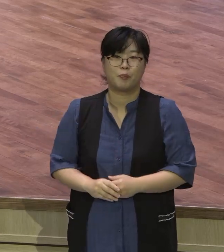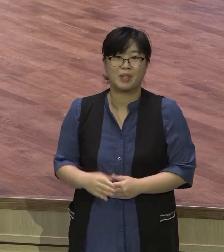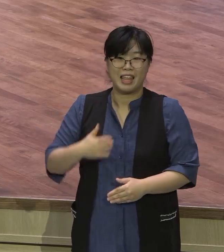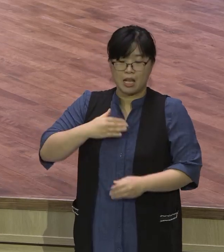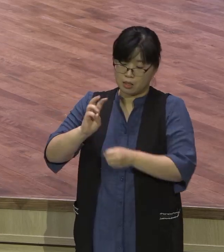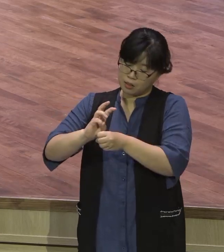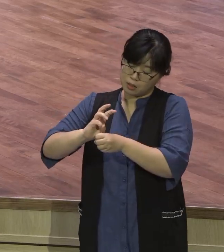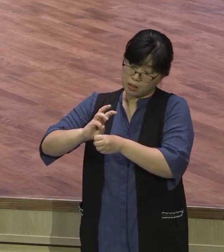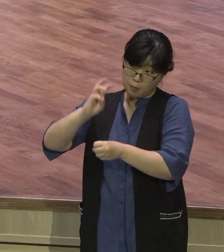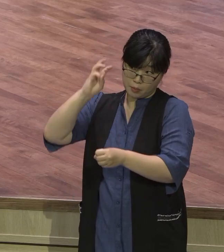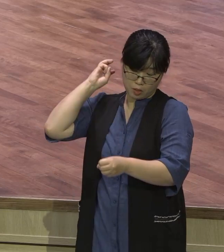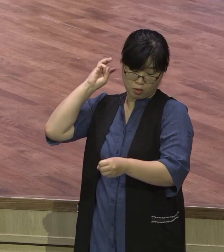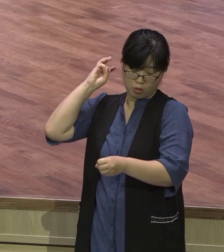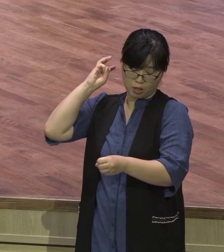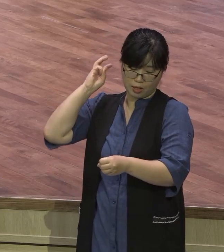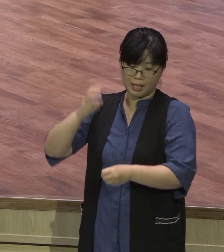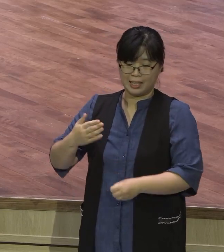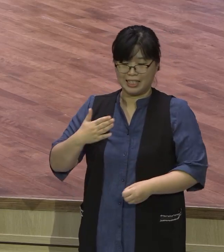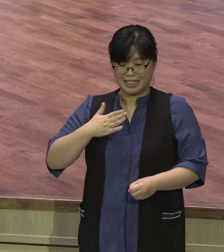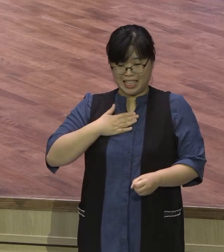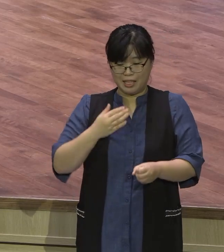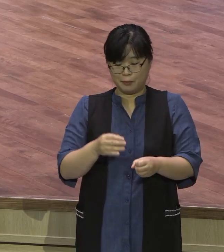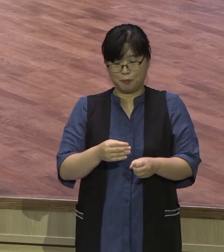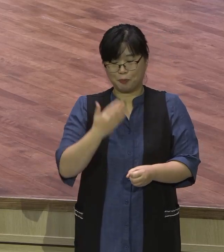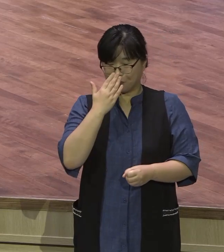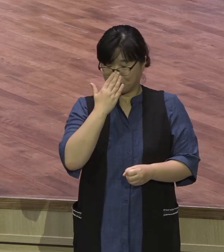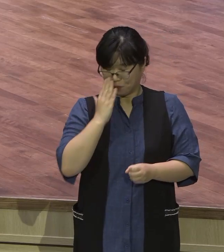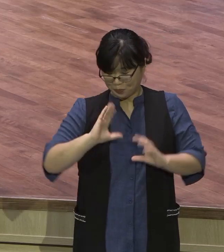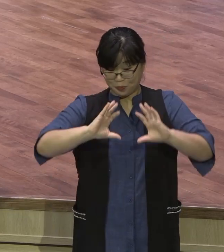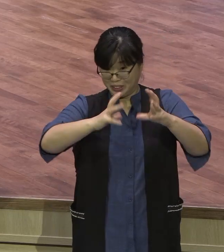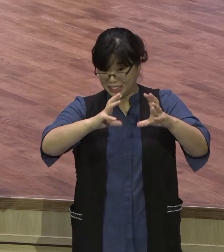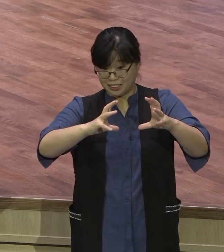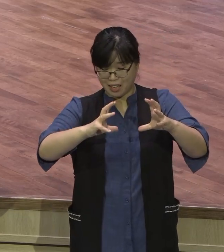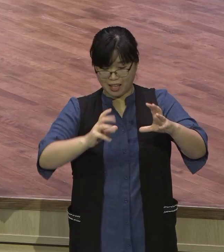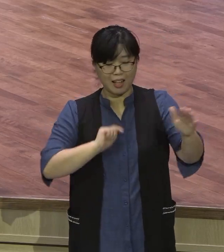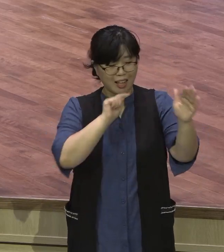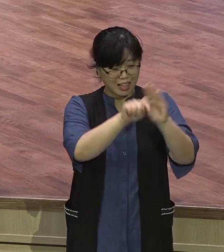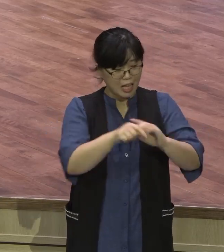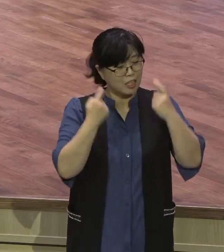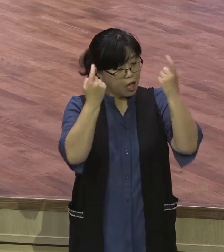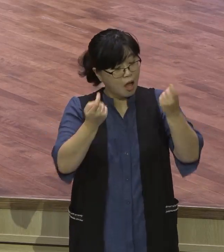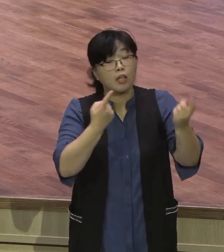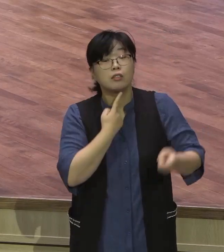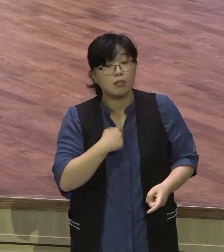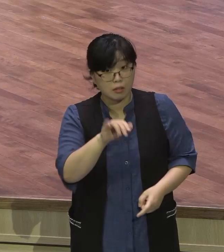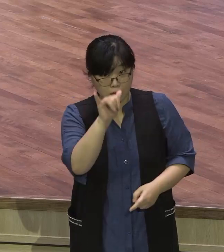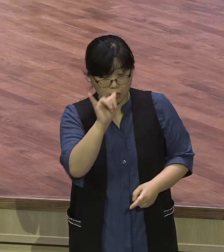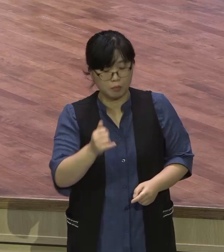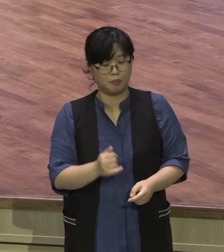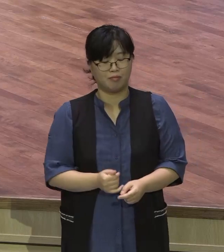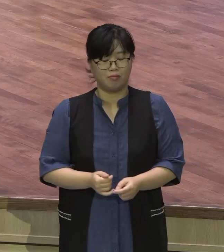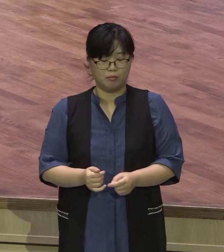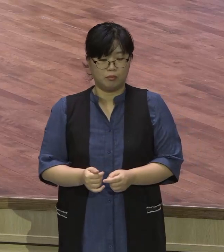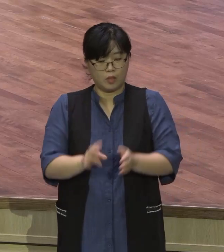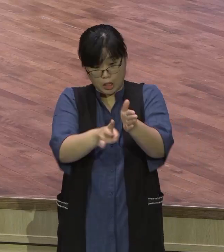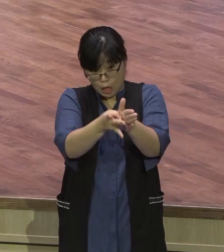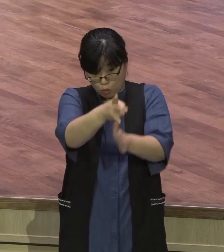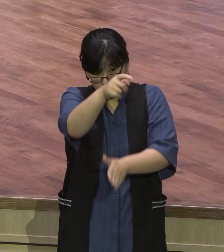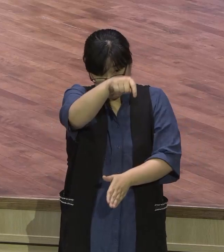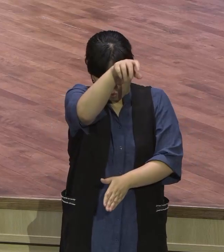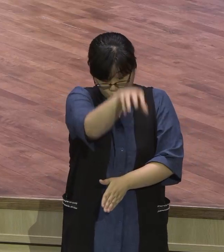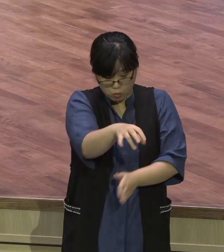전인데 그때 그 가보면 그 통국의 백인데 그 유대인들이 와서 기도를 해요. 내가 기도하는데